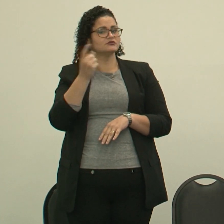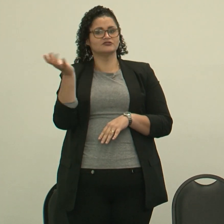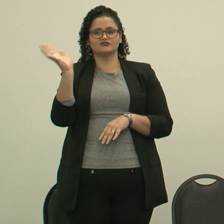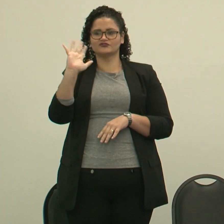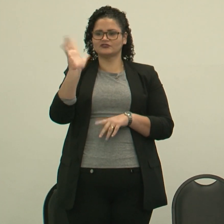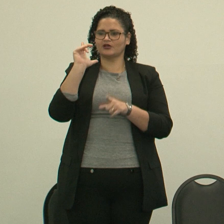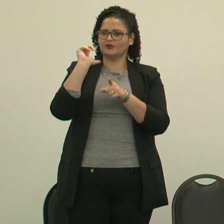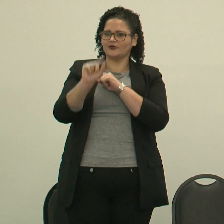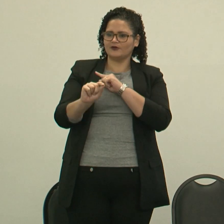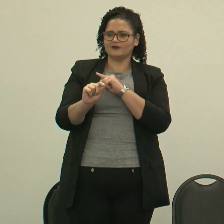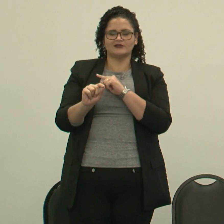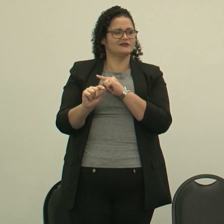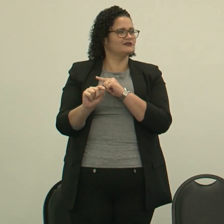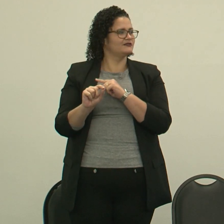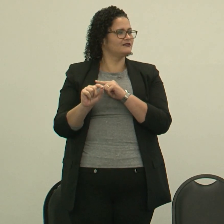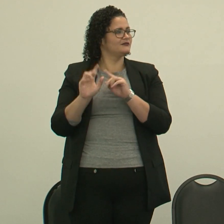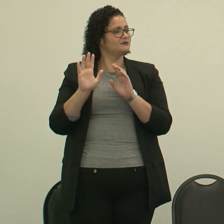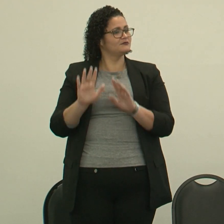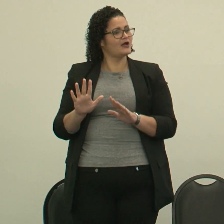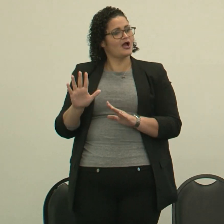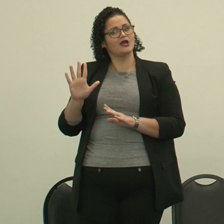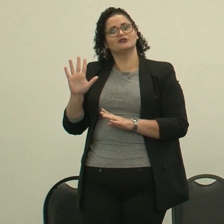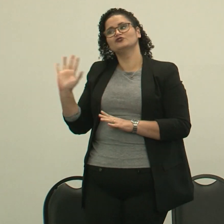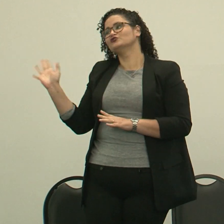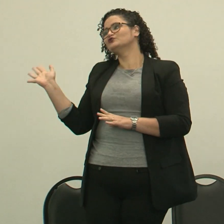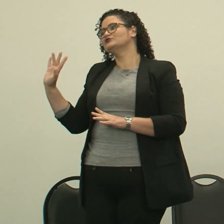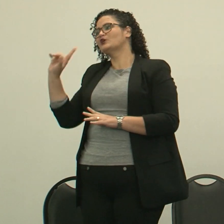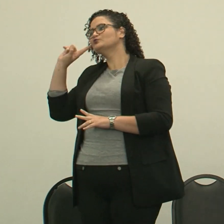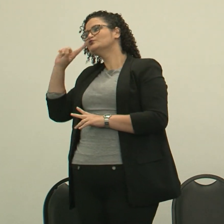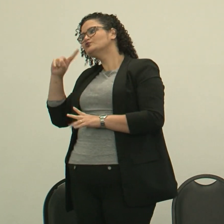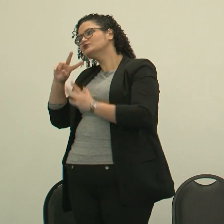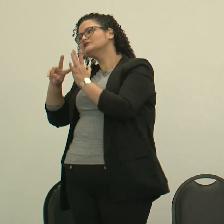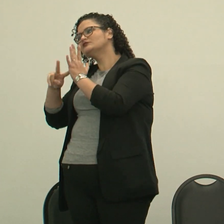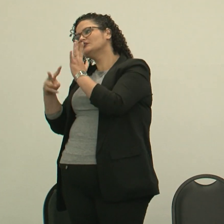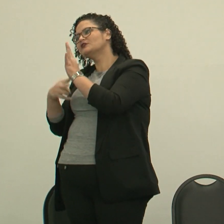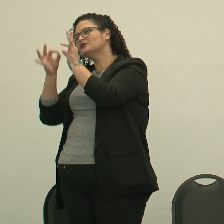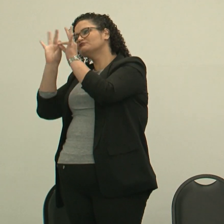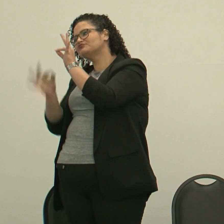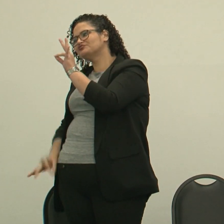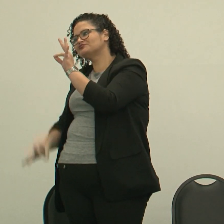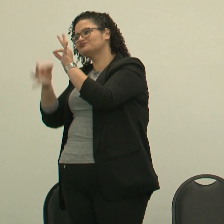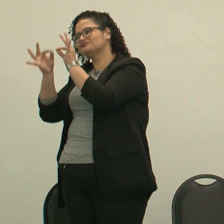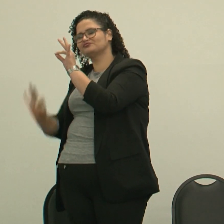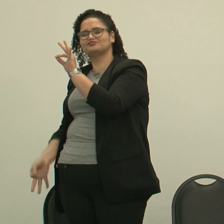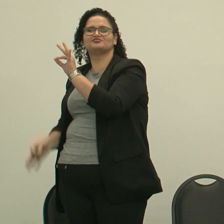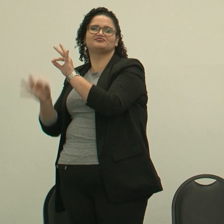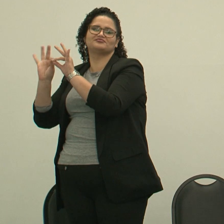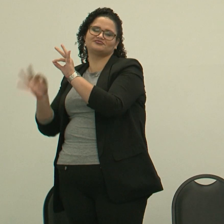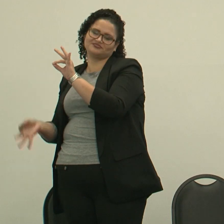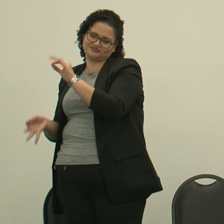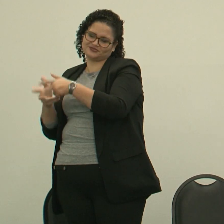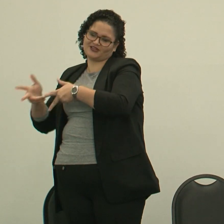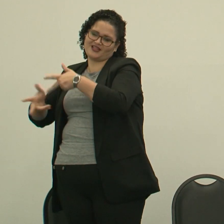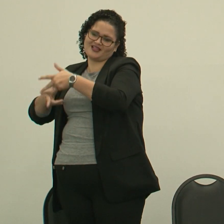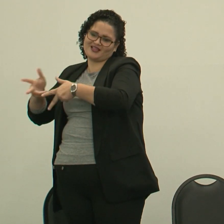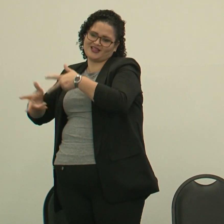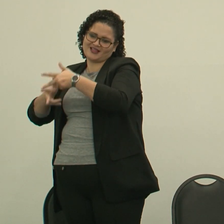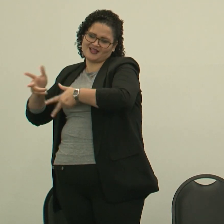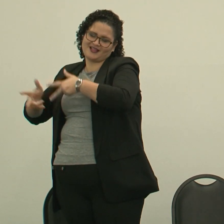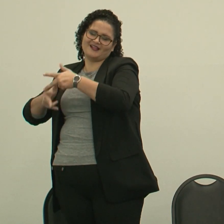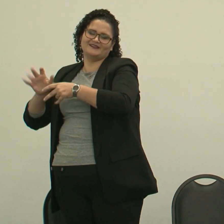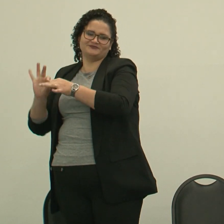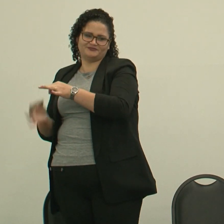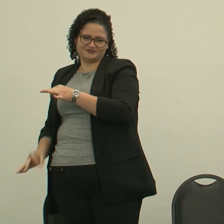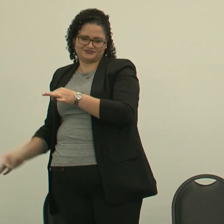pessoal, acabou, vamos embora. Vou embora. Mas o tchau surdo, segundo ele está falando ali, dura pelo menos uns 45 minutos, né? Porque tem, né, a